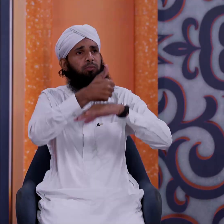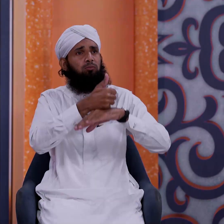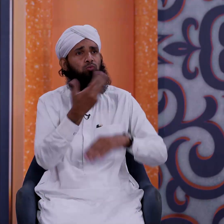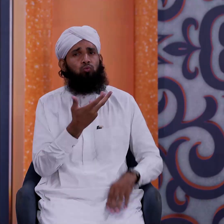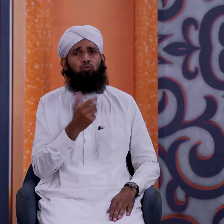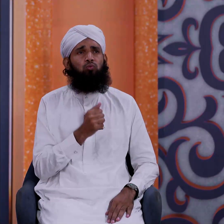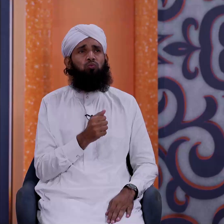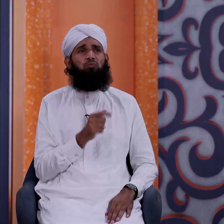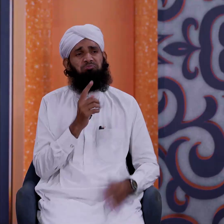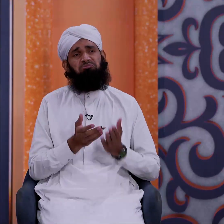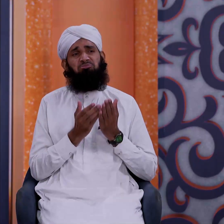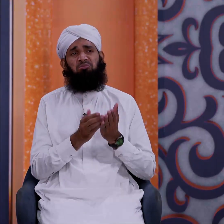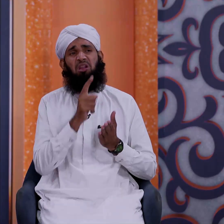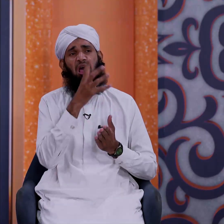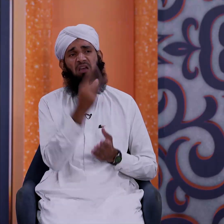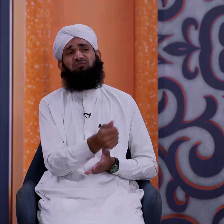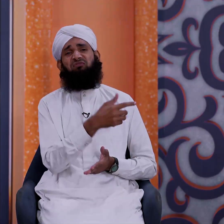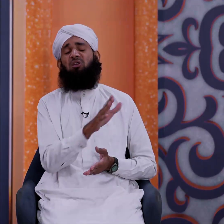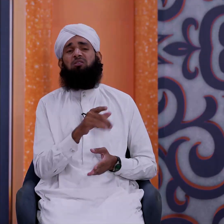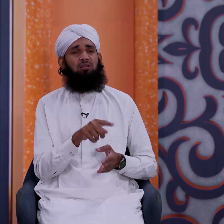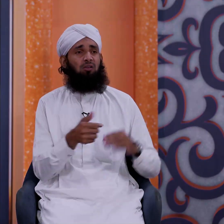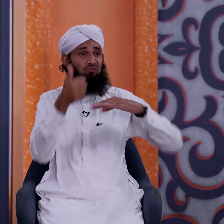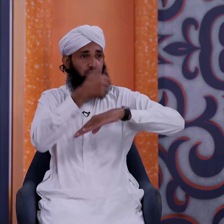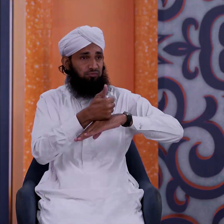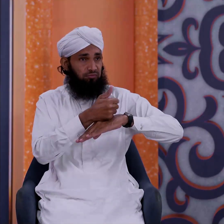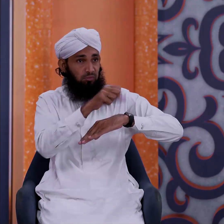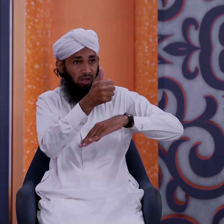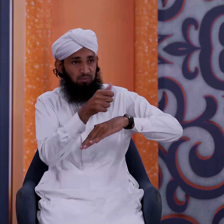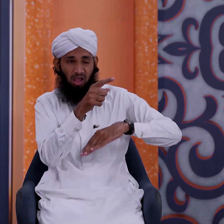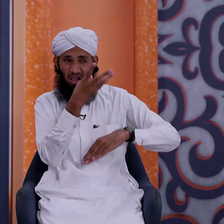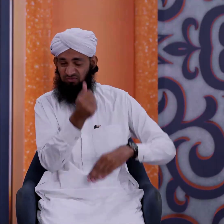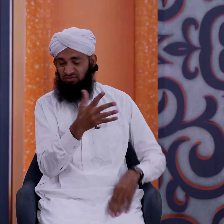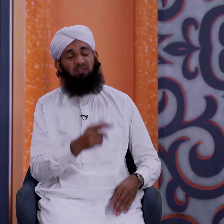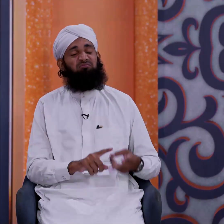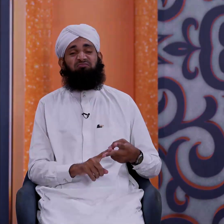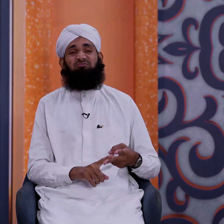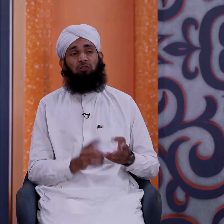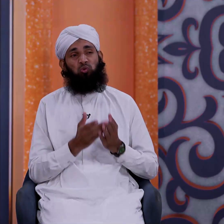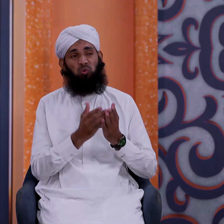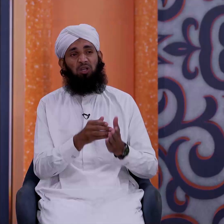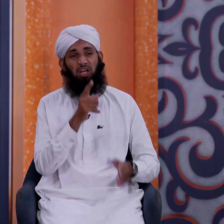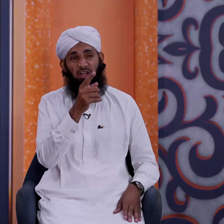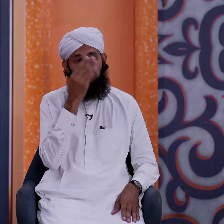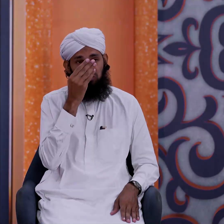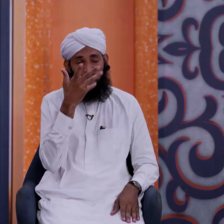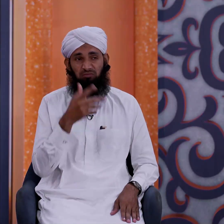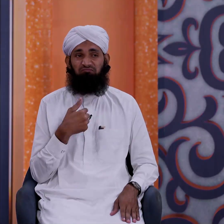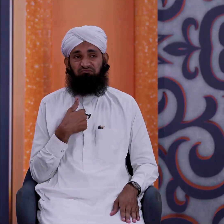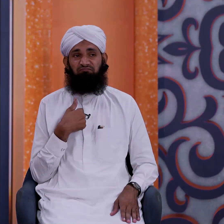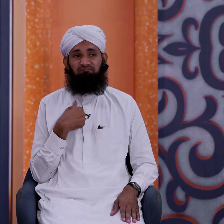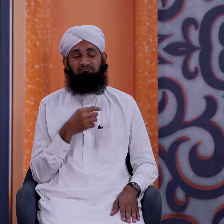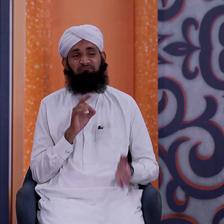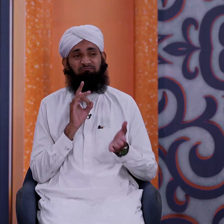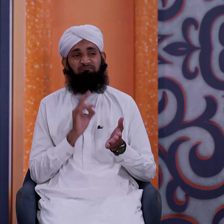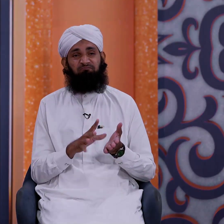کرے اس سے یہ چھن جائے، اس کو جو ڈیزگنیشن ملی ہے یہ ختم ہو جائے، اس کو جو عزت ملی ہے یہ ذلیل و رسوا ہو جائے۔ اس طرح کی